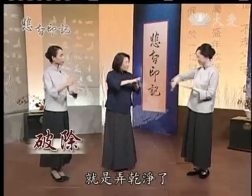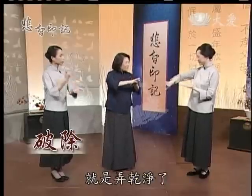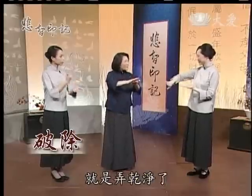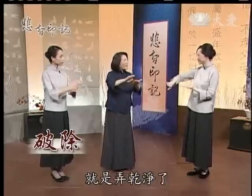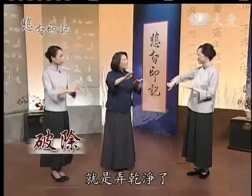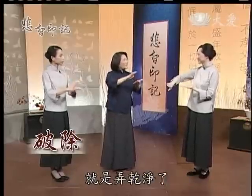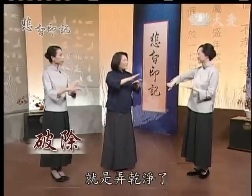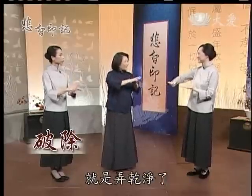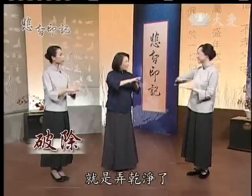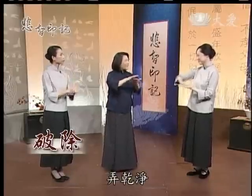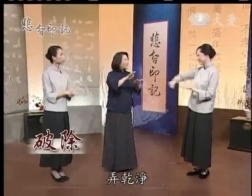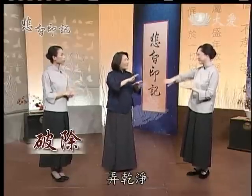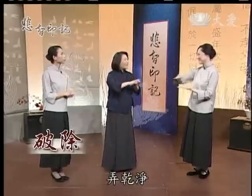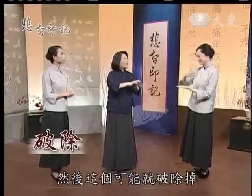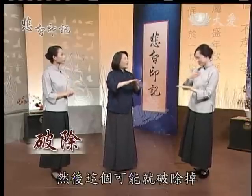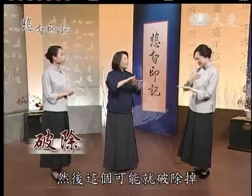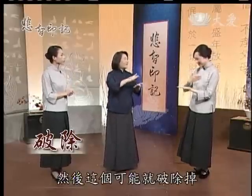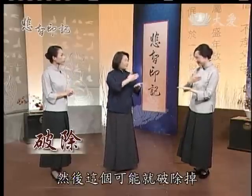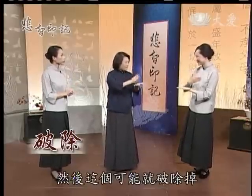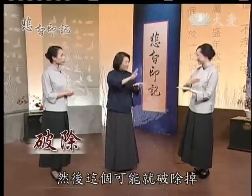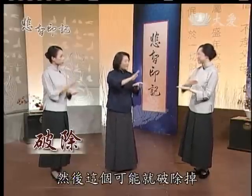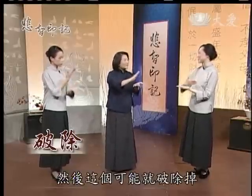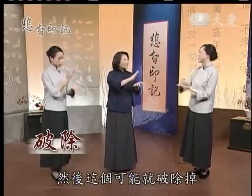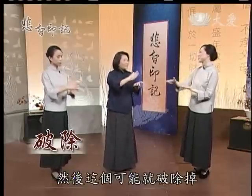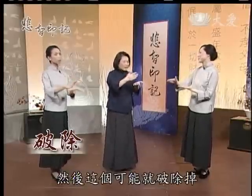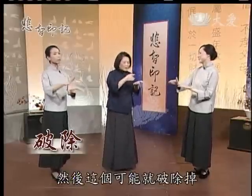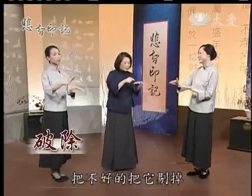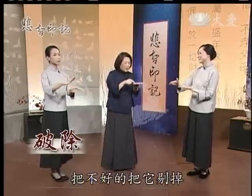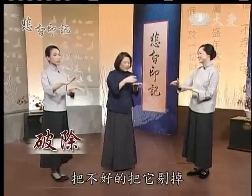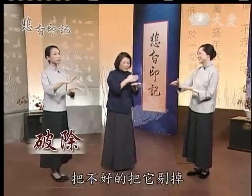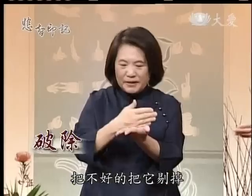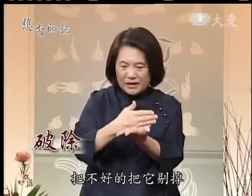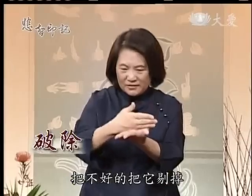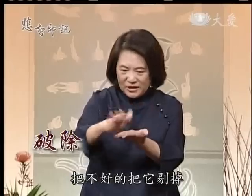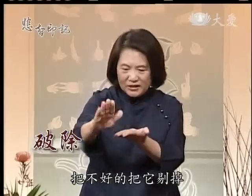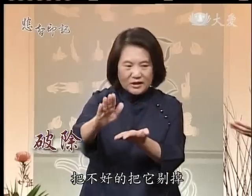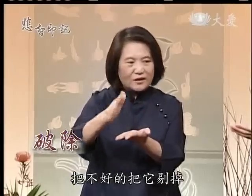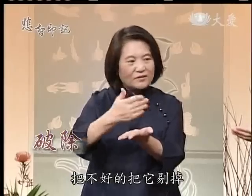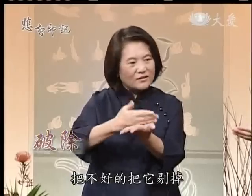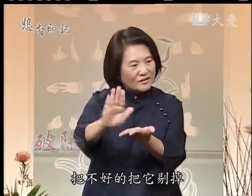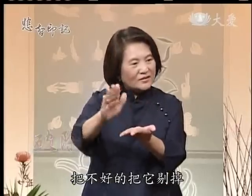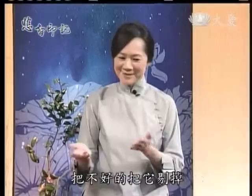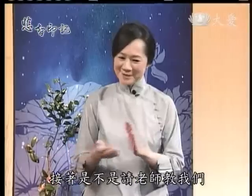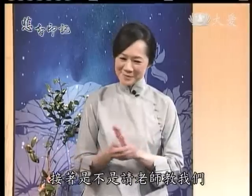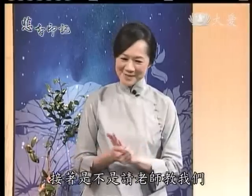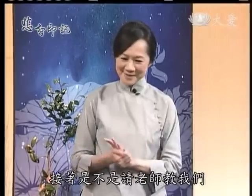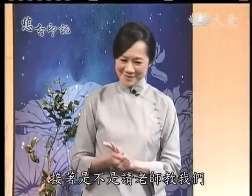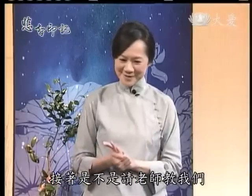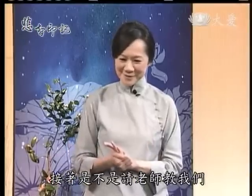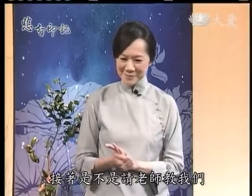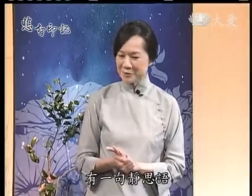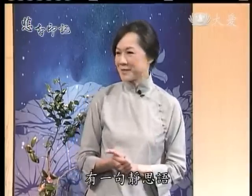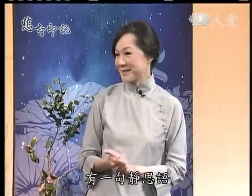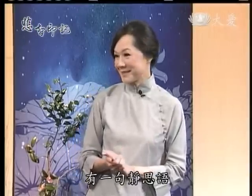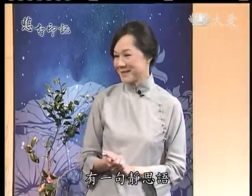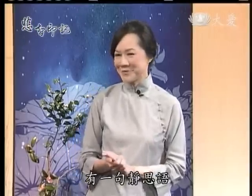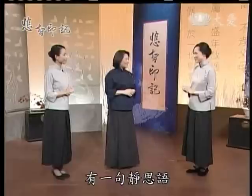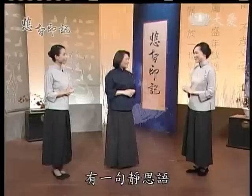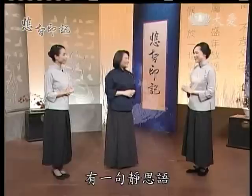是弄干净了， 弄干净，然后这个可能就破除掉， 不好的把它剃掉。 接着是不是请老师教我们有句近思语哦？